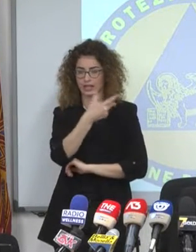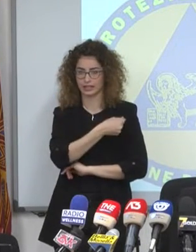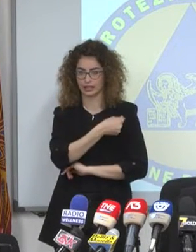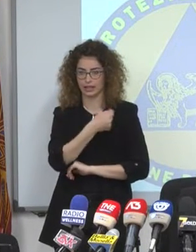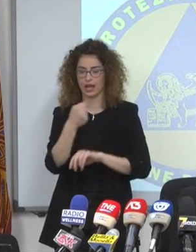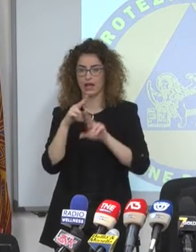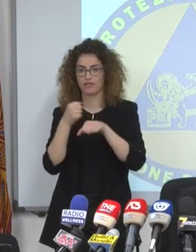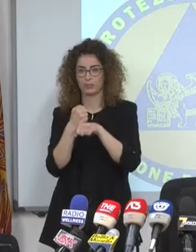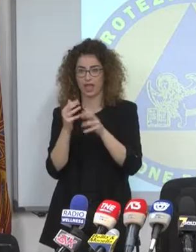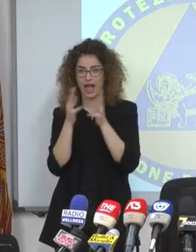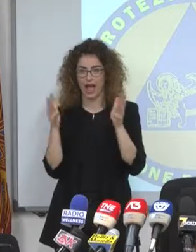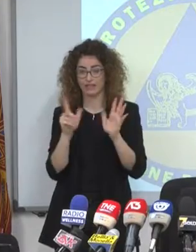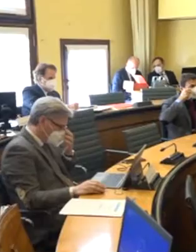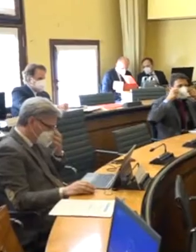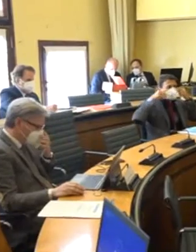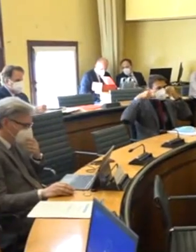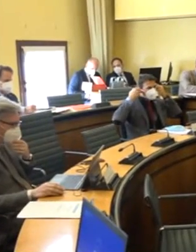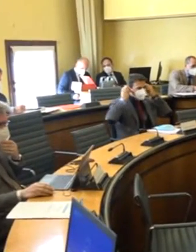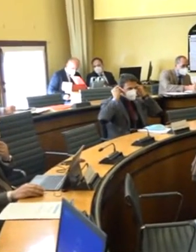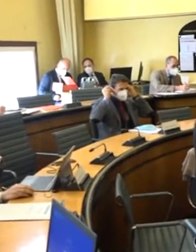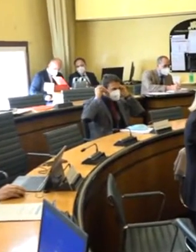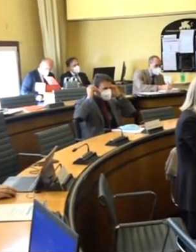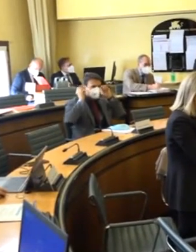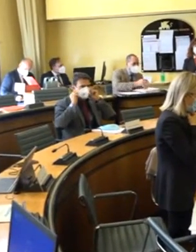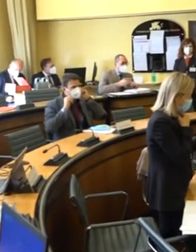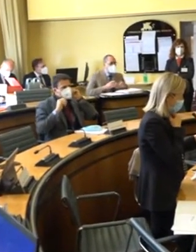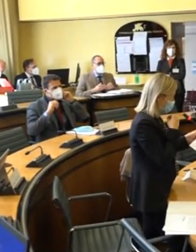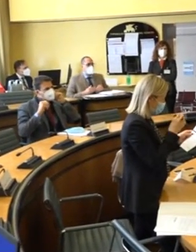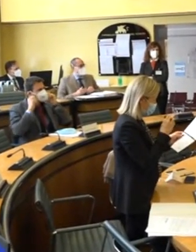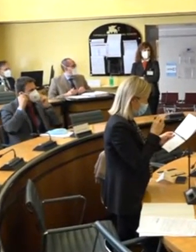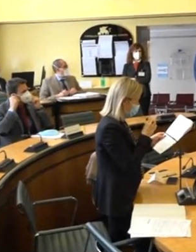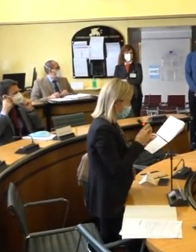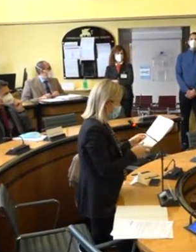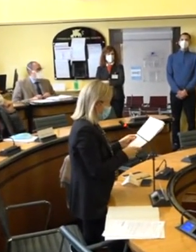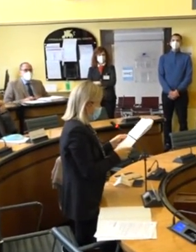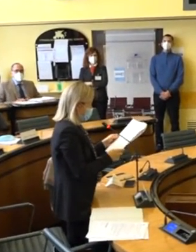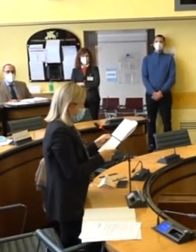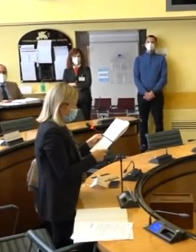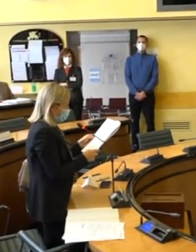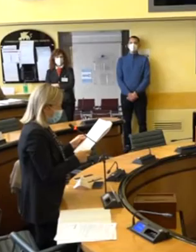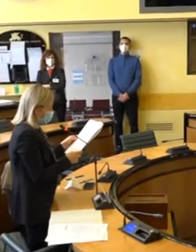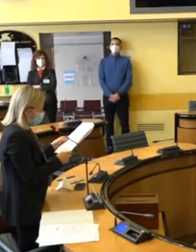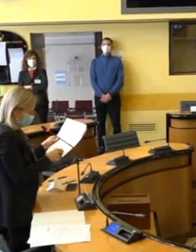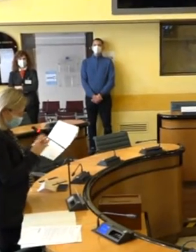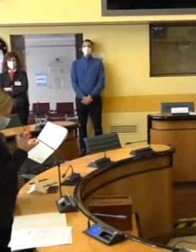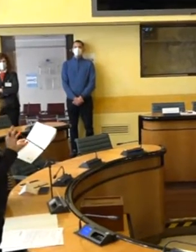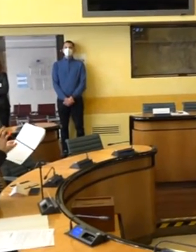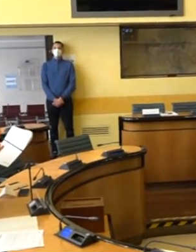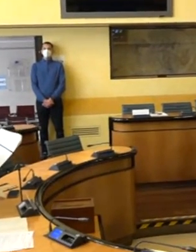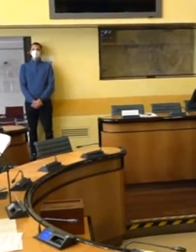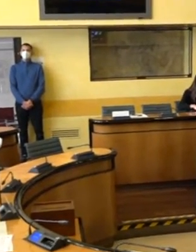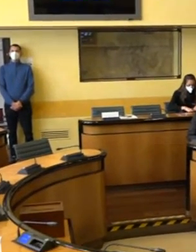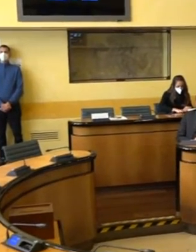più grandi un centinaio. Altra delibera adottata dalla Regione riguarda il percorso di recupero post-Covid dei pazienti con